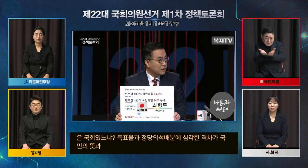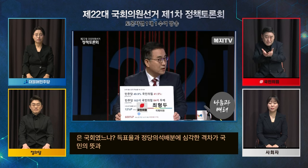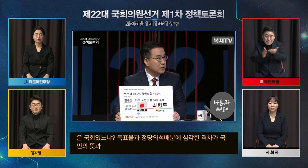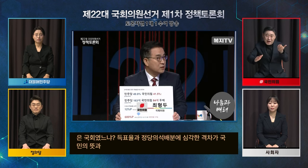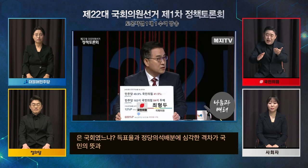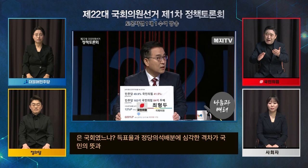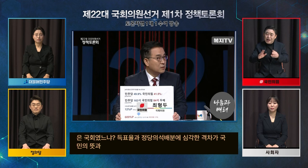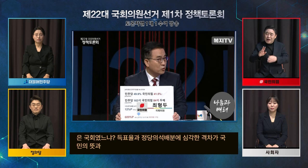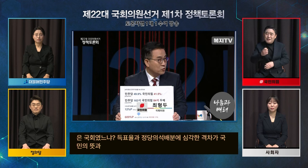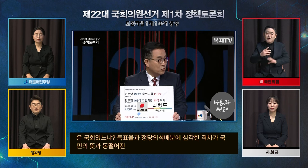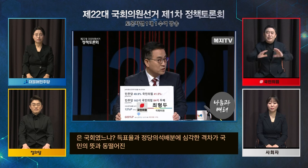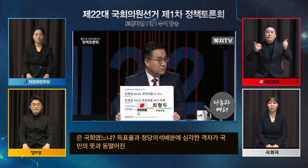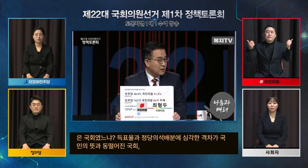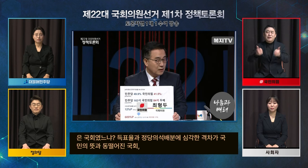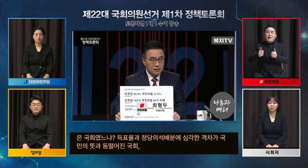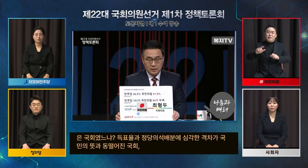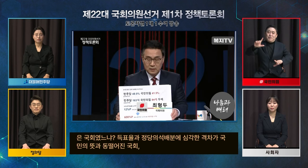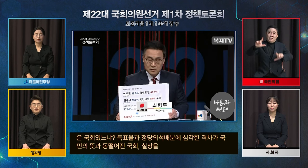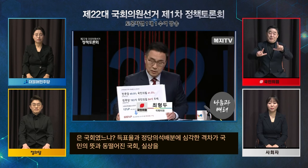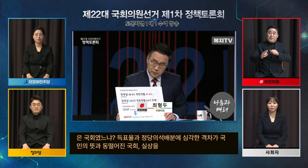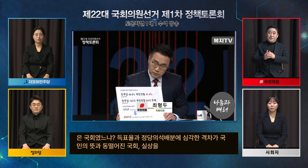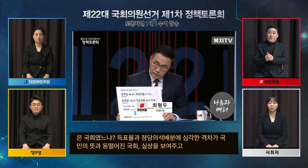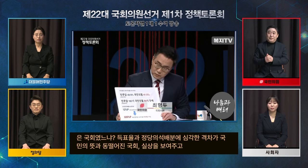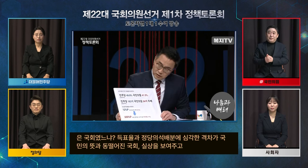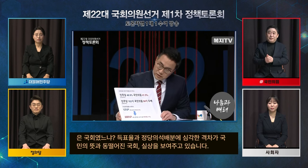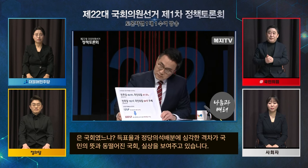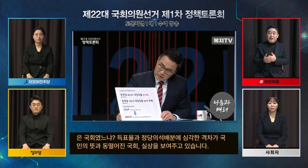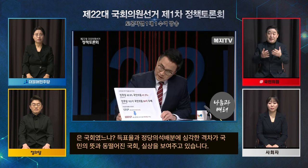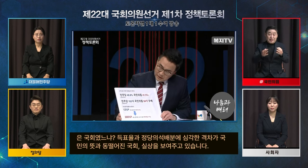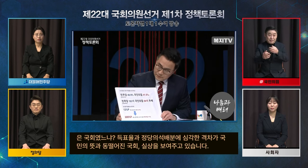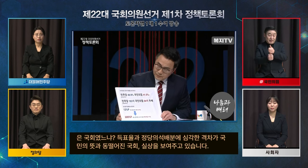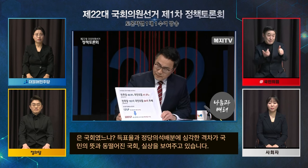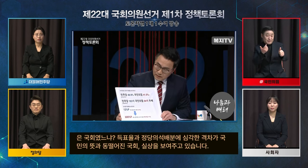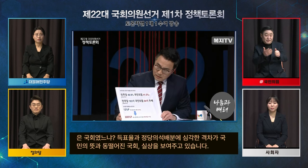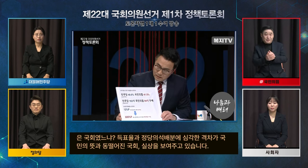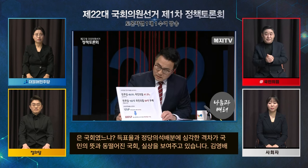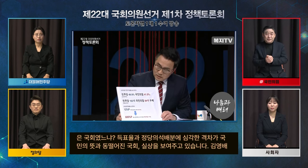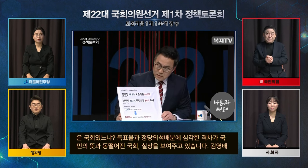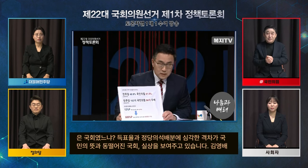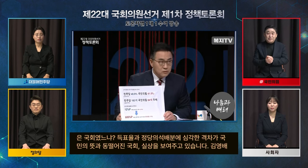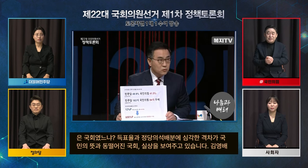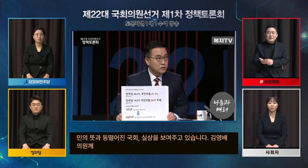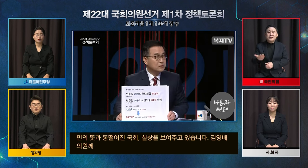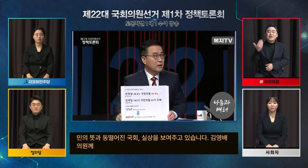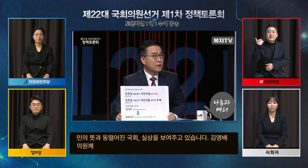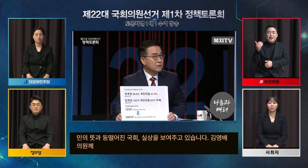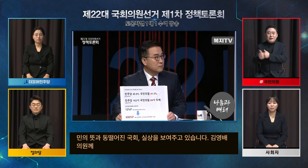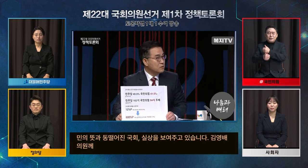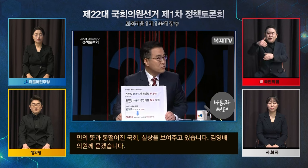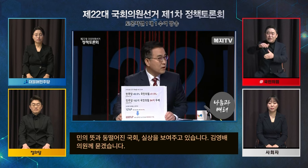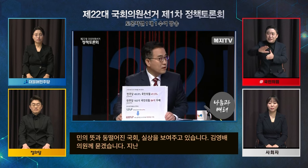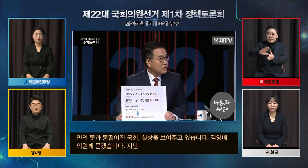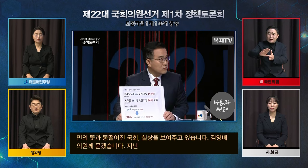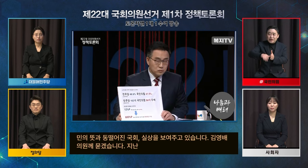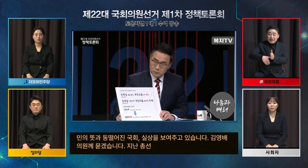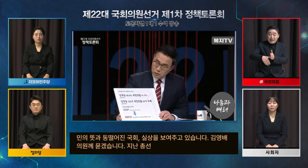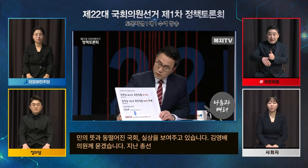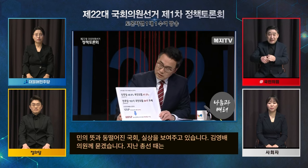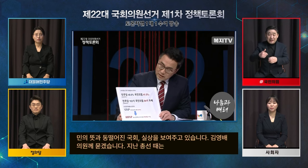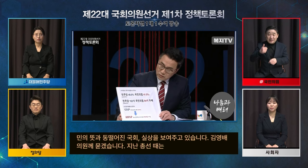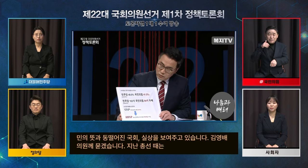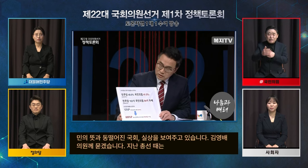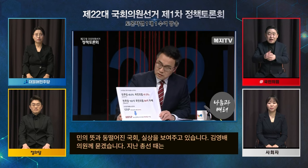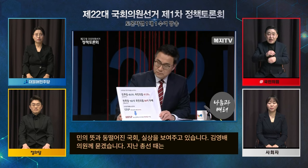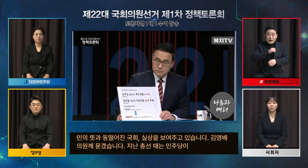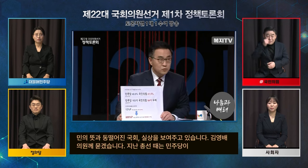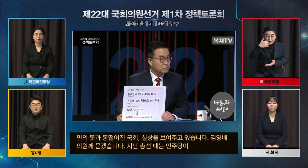국회의 실상을 보여주고 있습니다. 김용배 의원께 묻겠습니다. 지난 총선 때는 민주당이 전국 득표율이